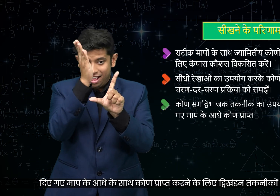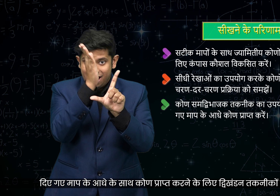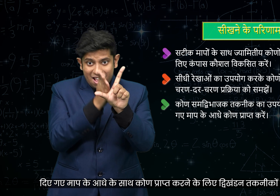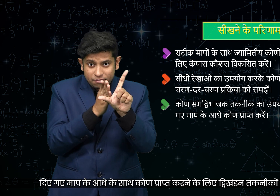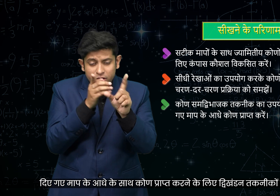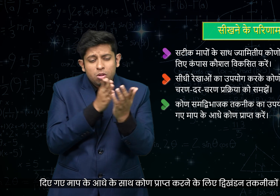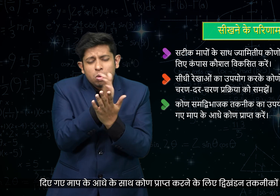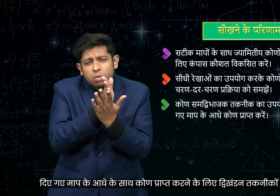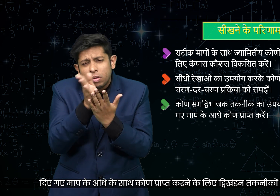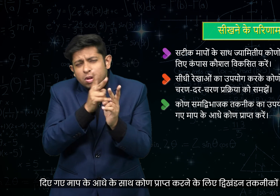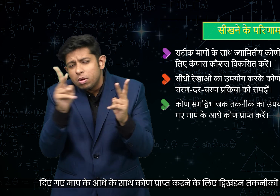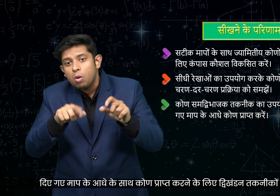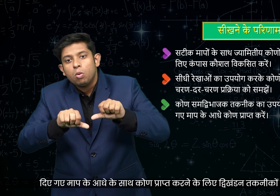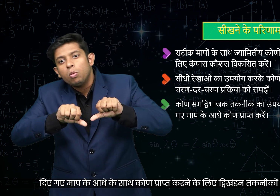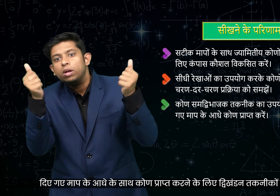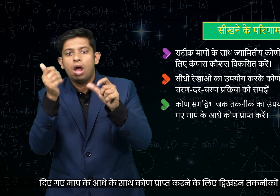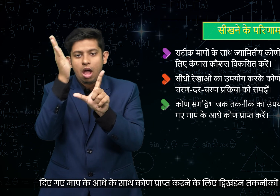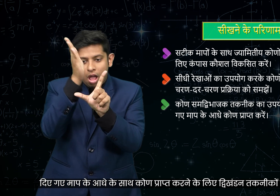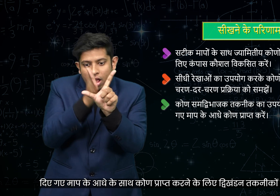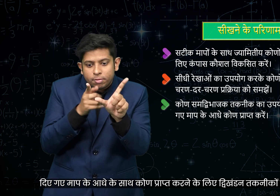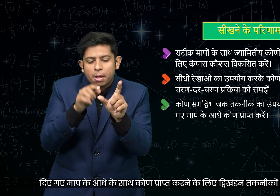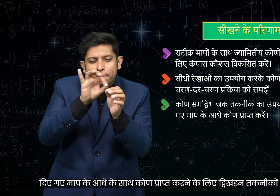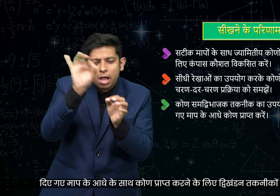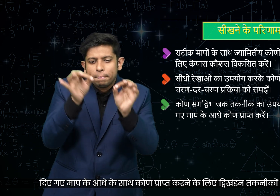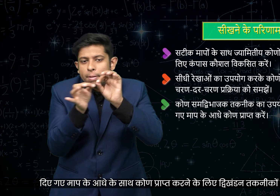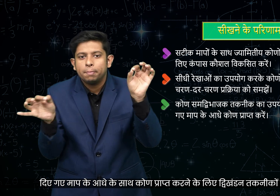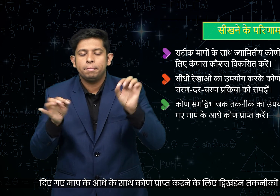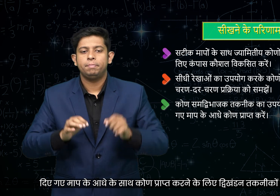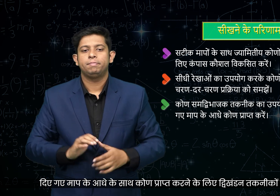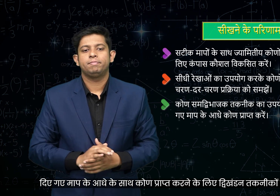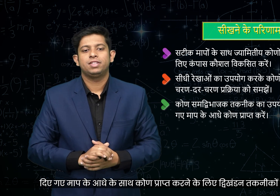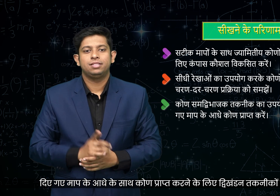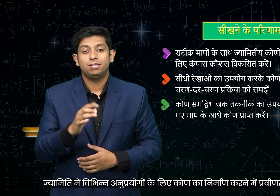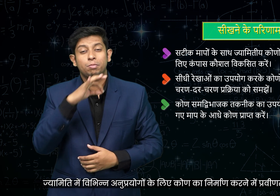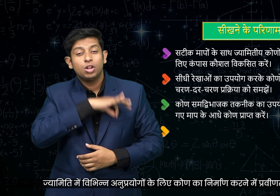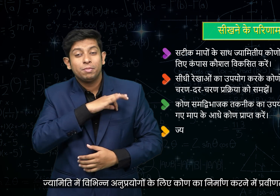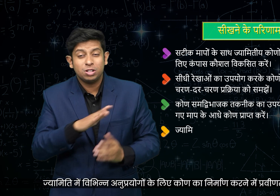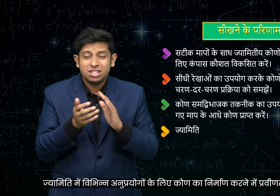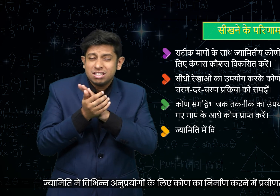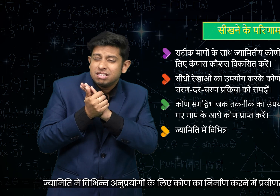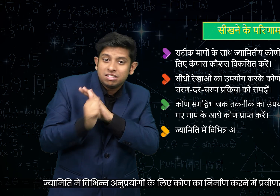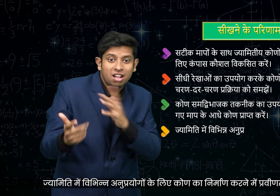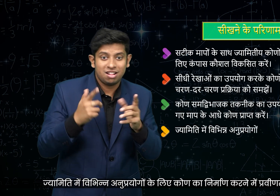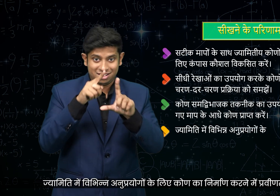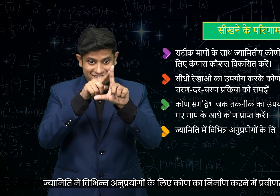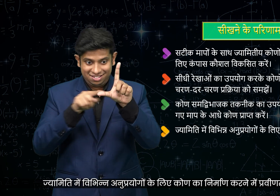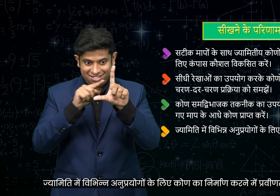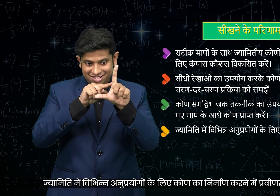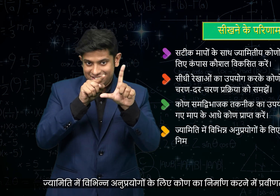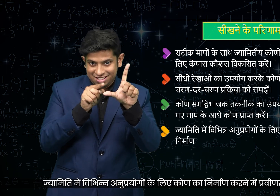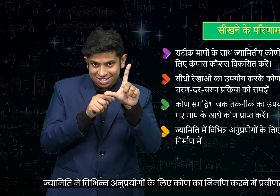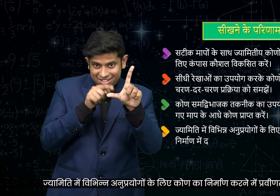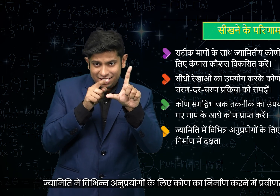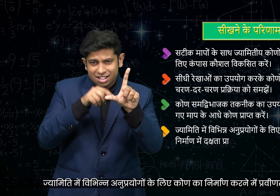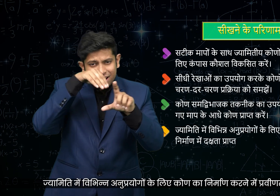कोण प्राप्त करने के लिए विखंडन तकनीकों को लागू करें। ज्यामिति में